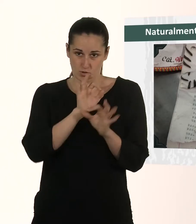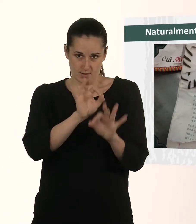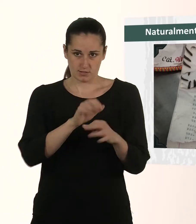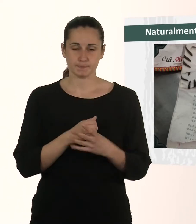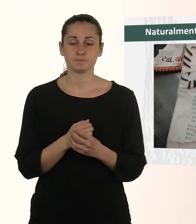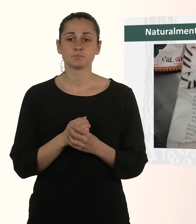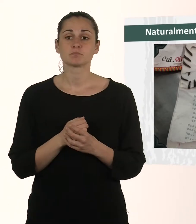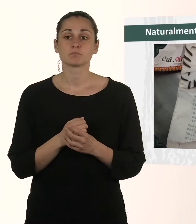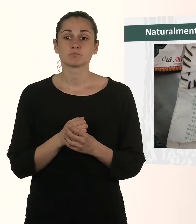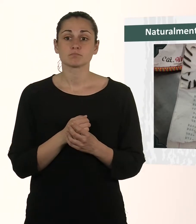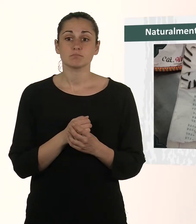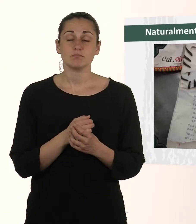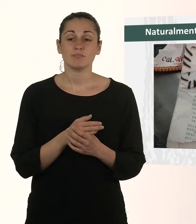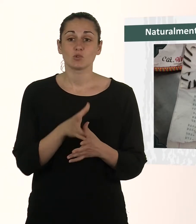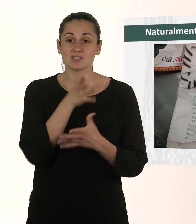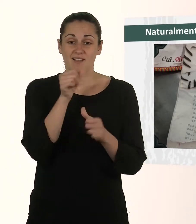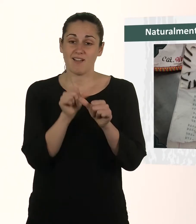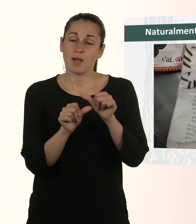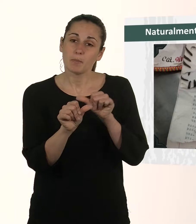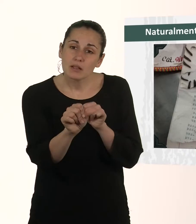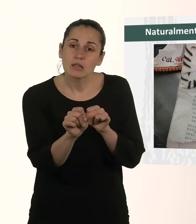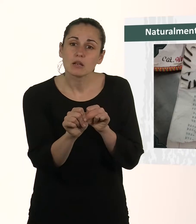por tanto, a partir de aquí,